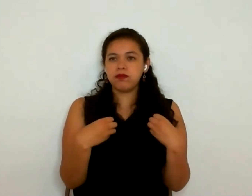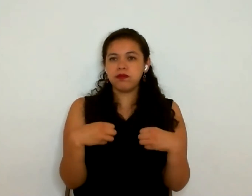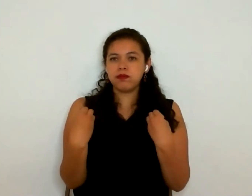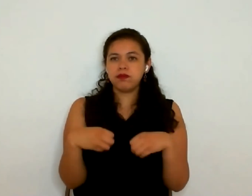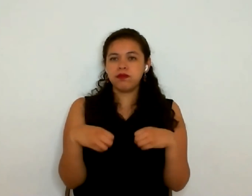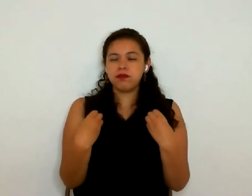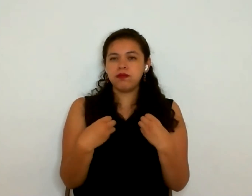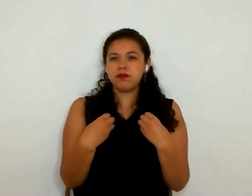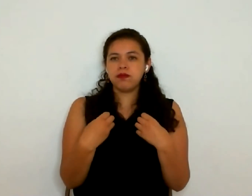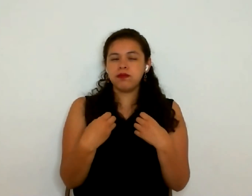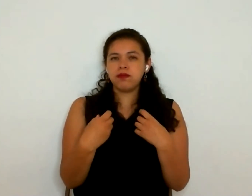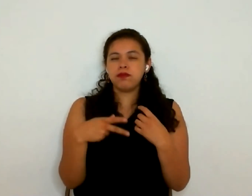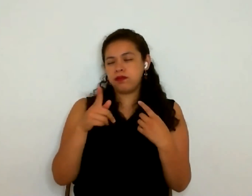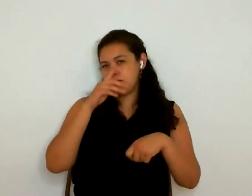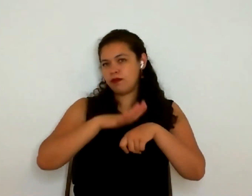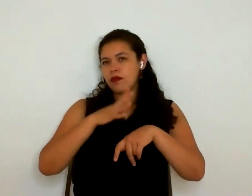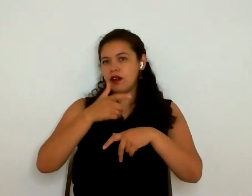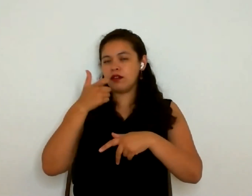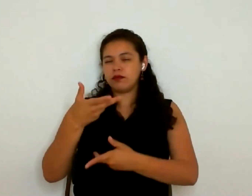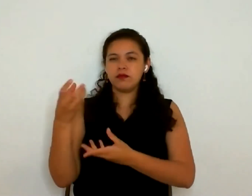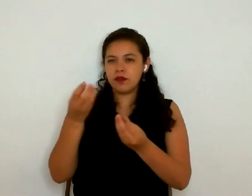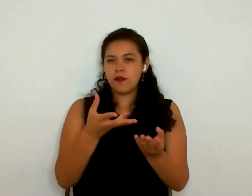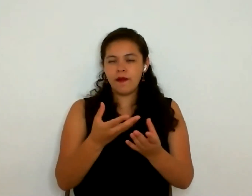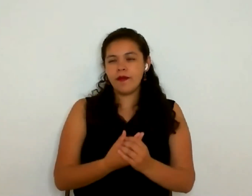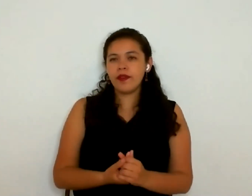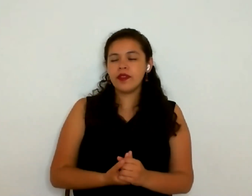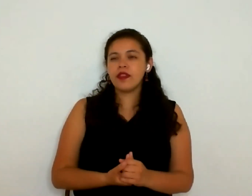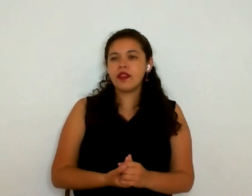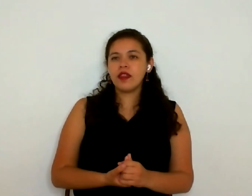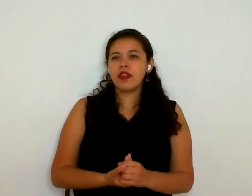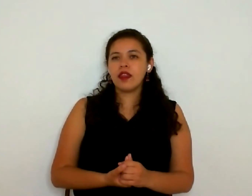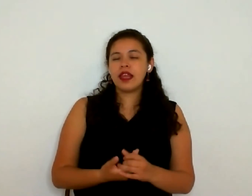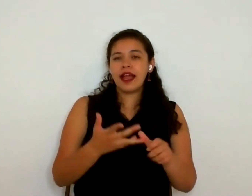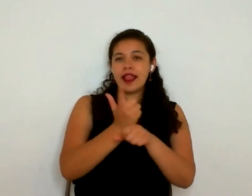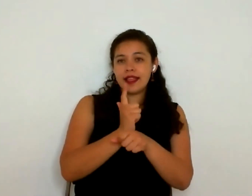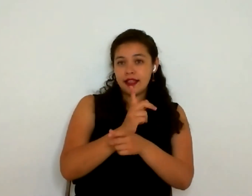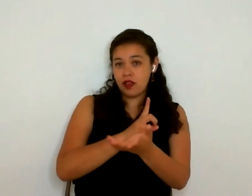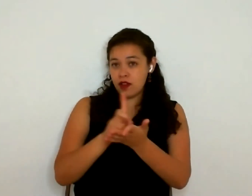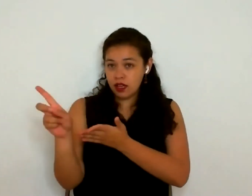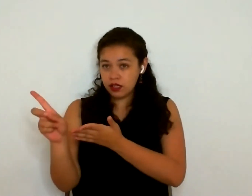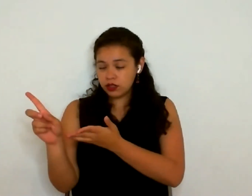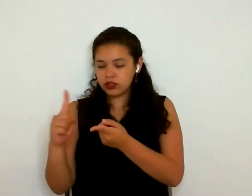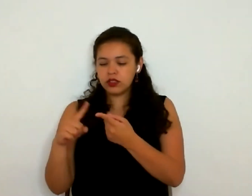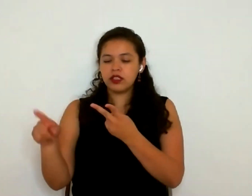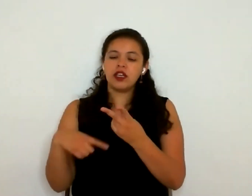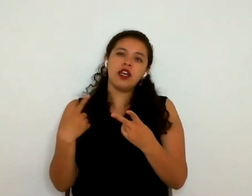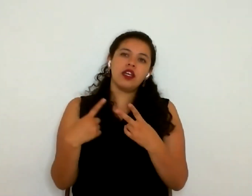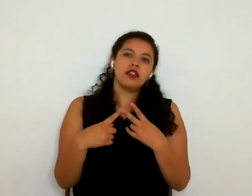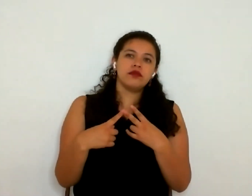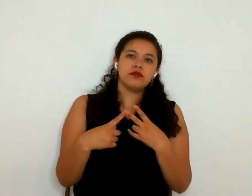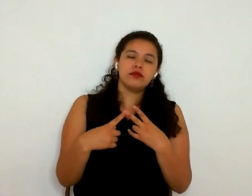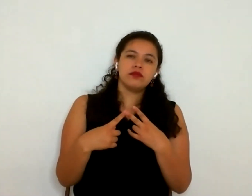principal proveedor económico no es lo mismo tener un licenciado en derecho verdad que un